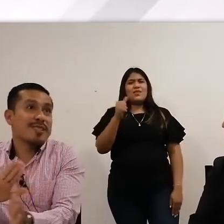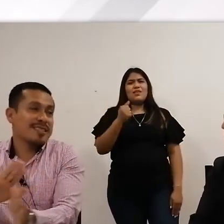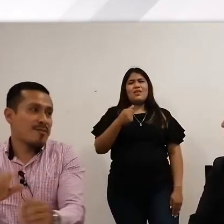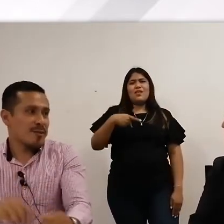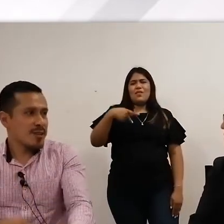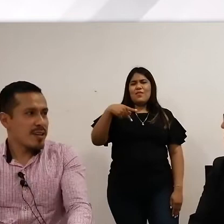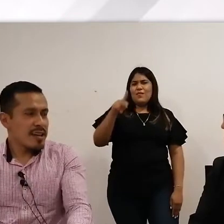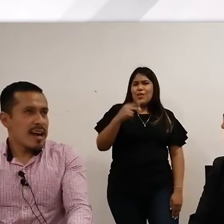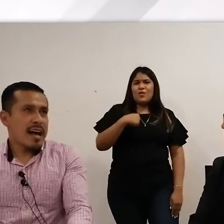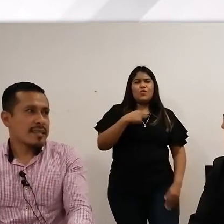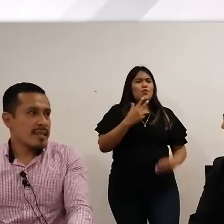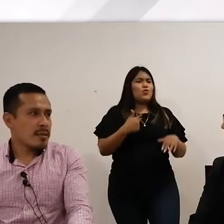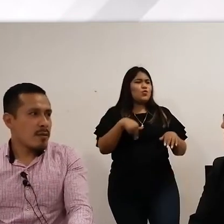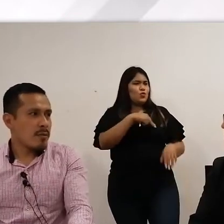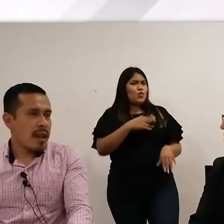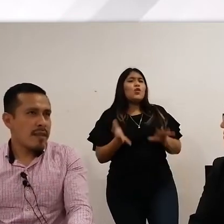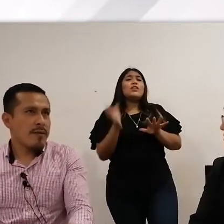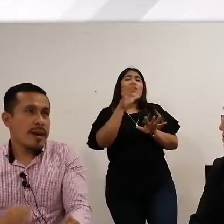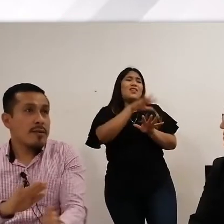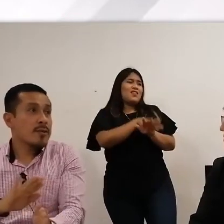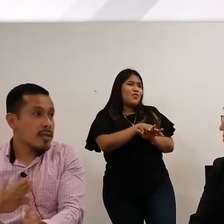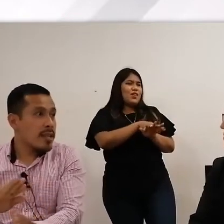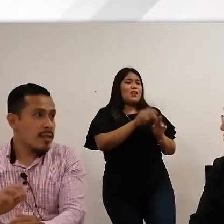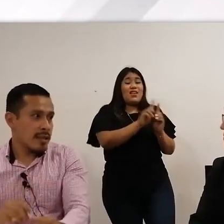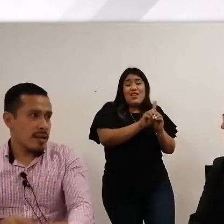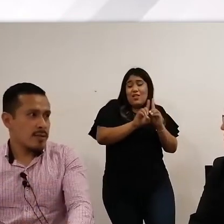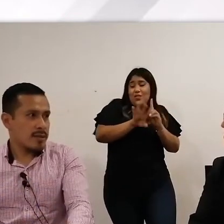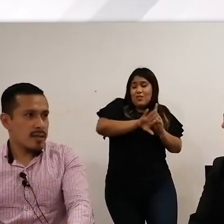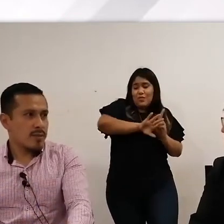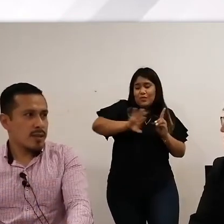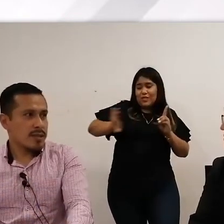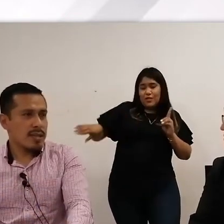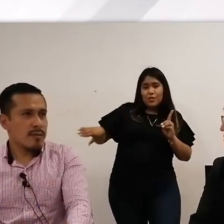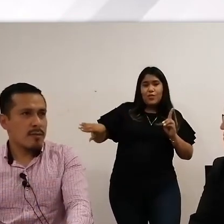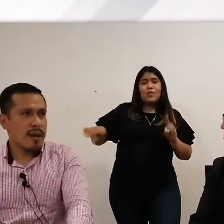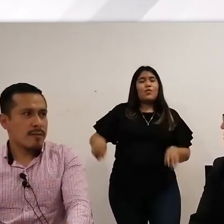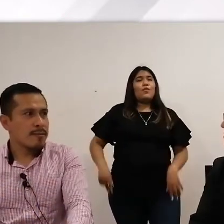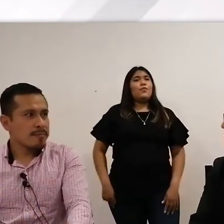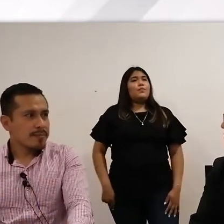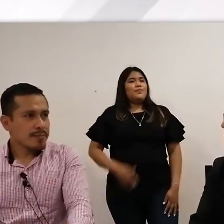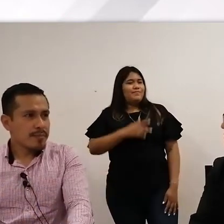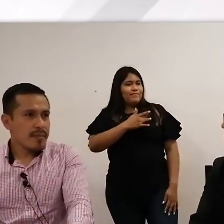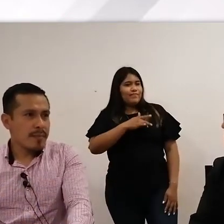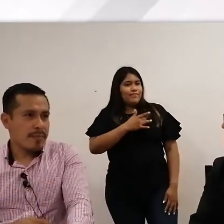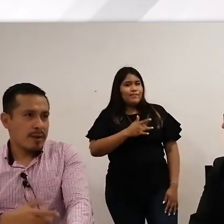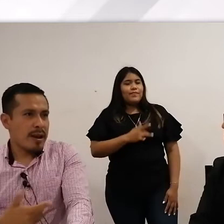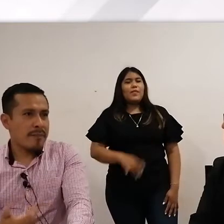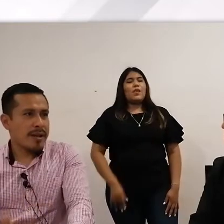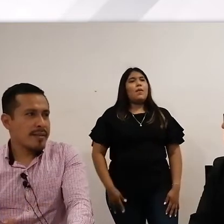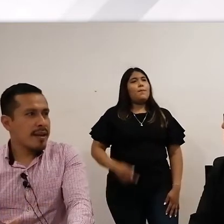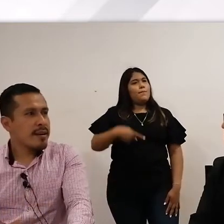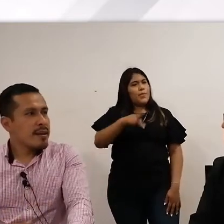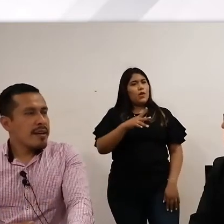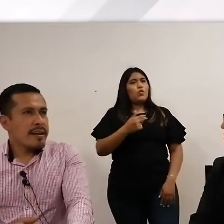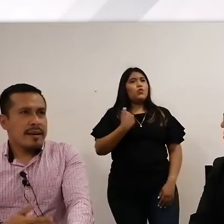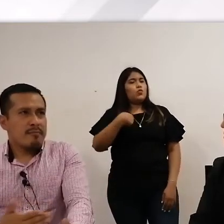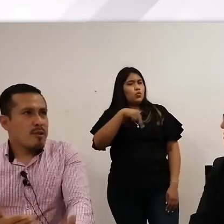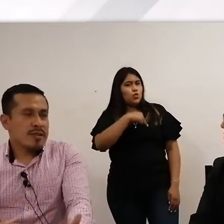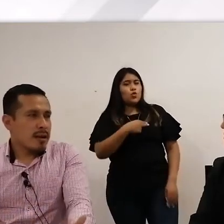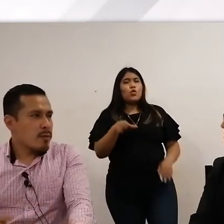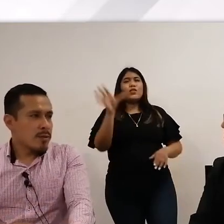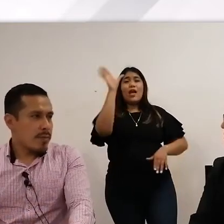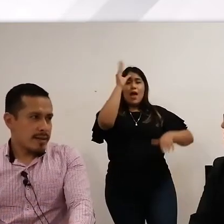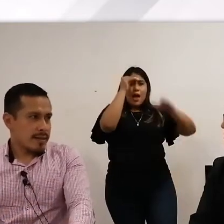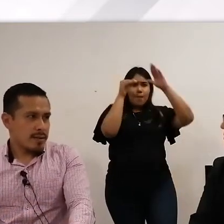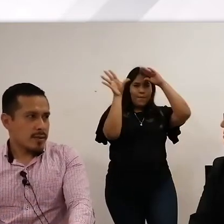de que los estamos haciendo a un lado, ellos sienten que los estamos haciendo a un lado. Pero el aprender